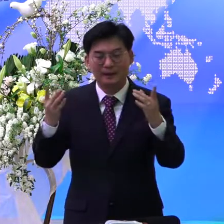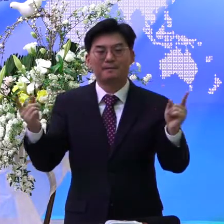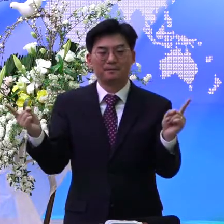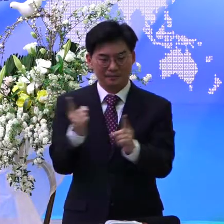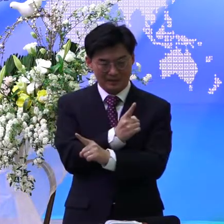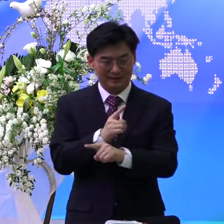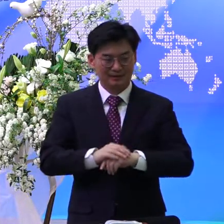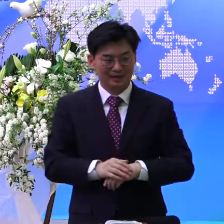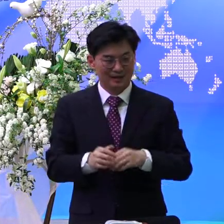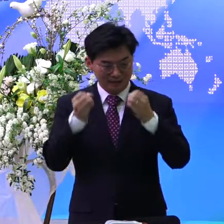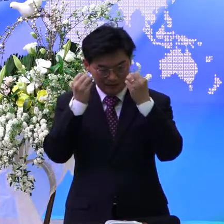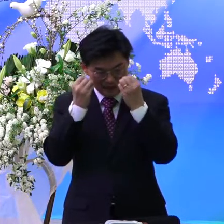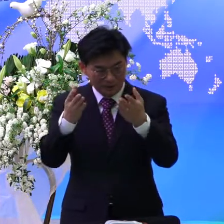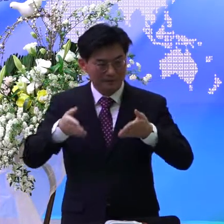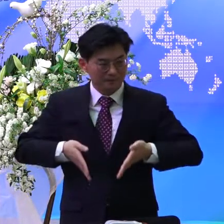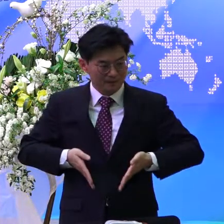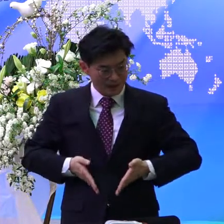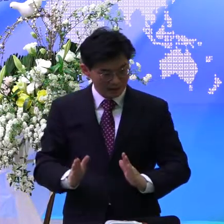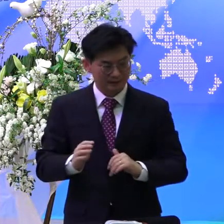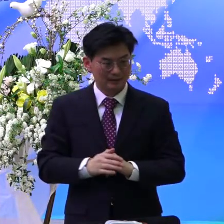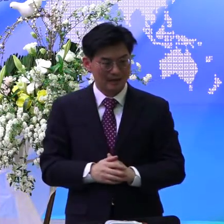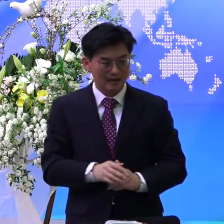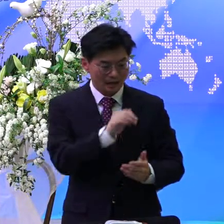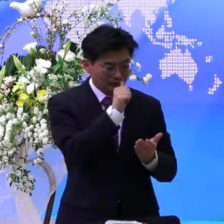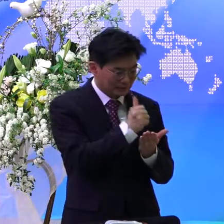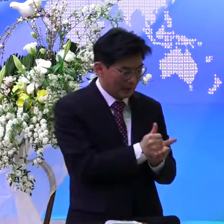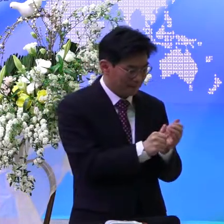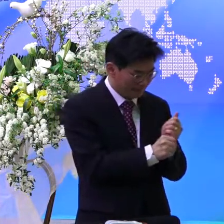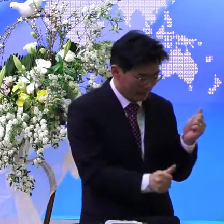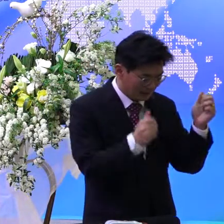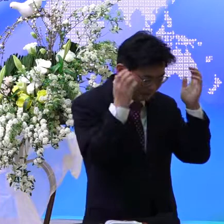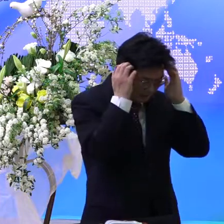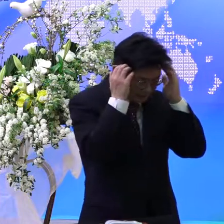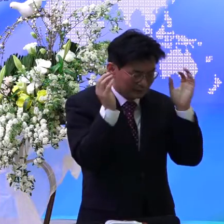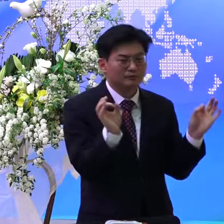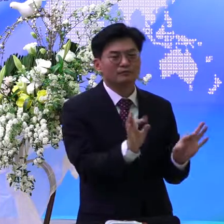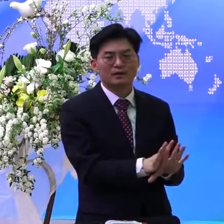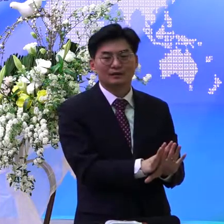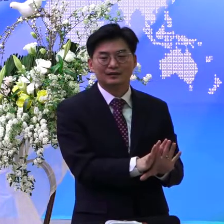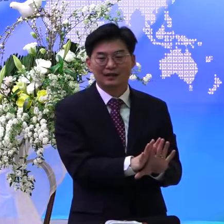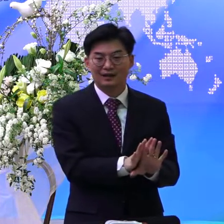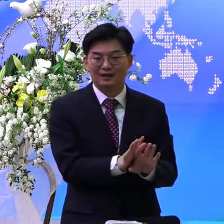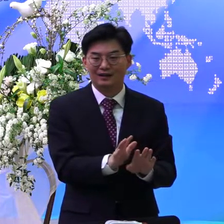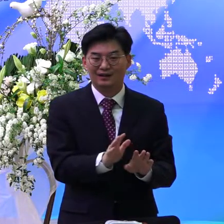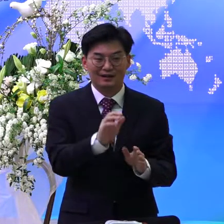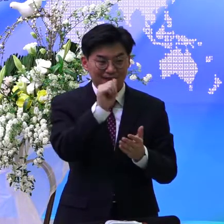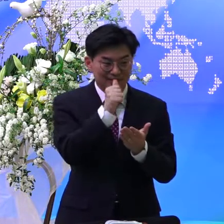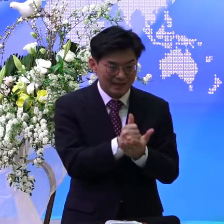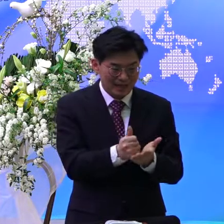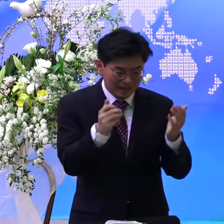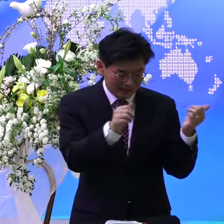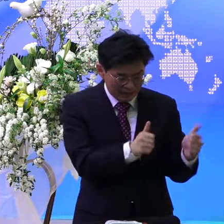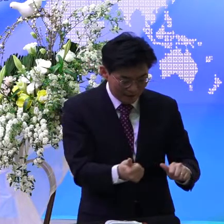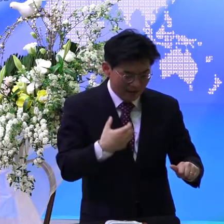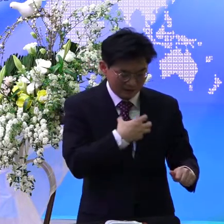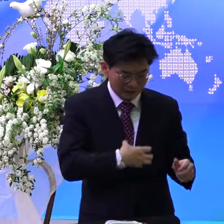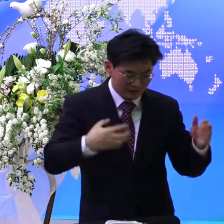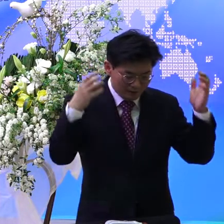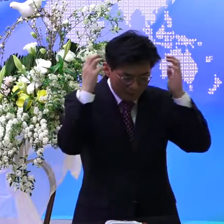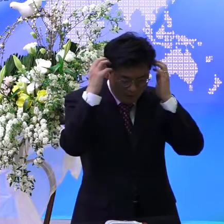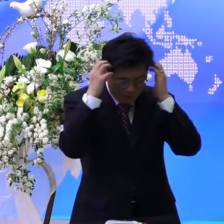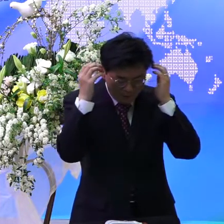회복되었다 하는 것입니다. 이제 정죄함이 없고 죄와 사망의 법에서 해방되어서 생명의 성령의 법